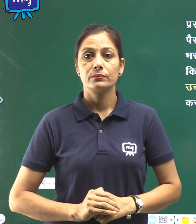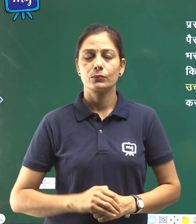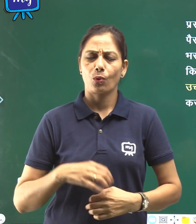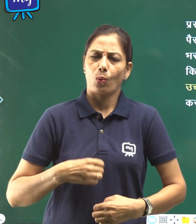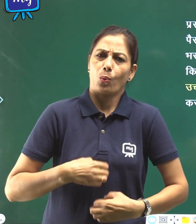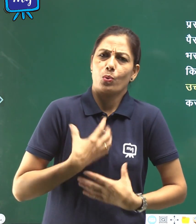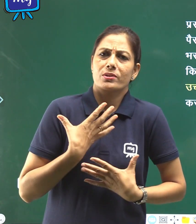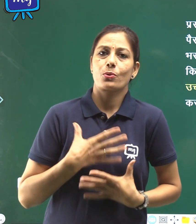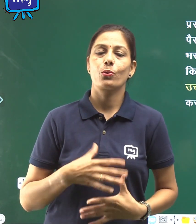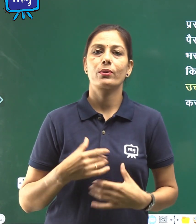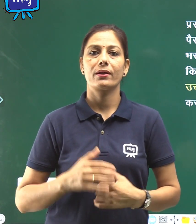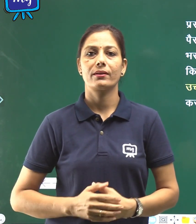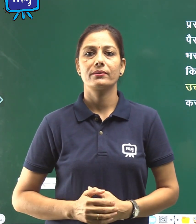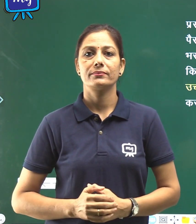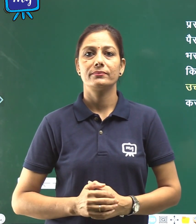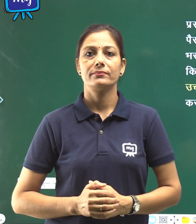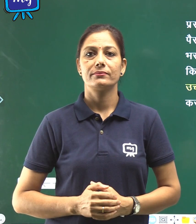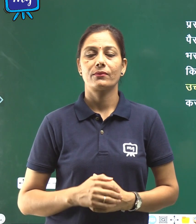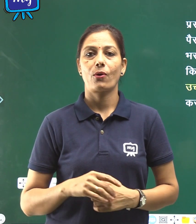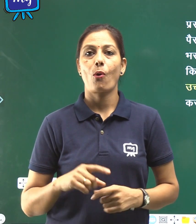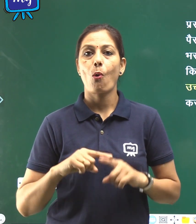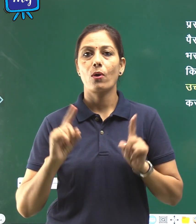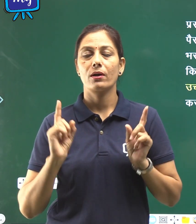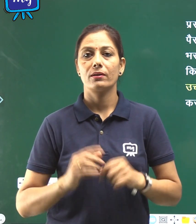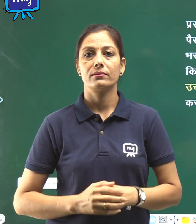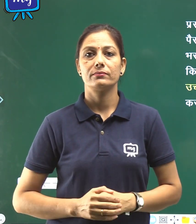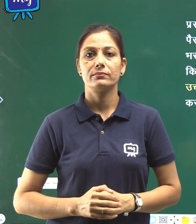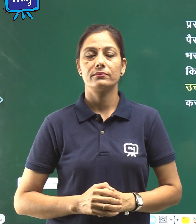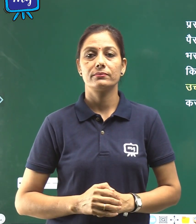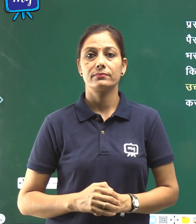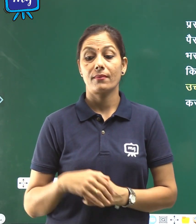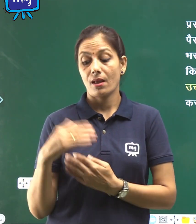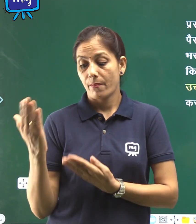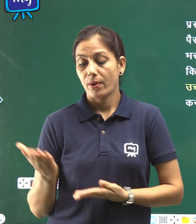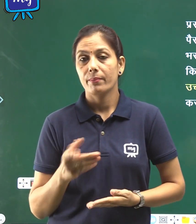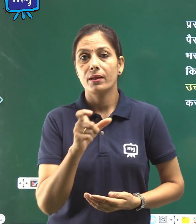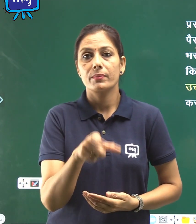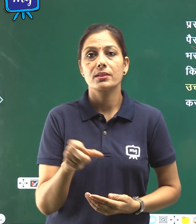प्रसन्न हो उठा है और मेहमान के